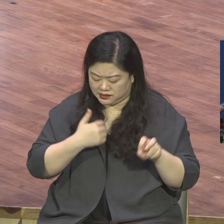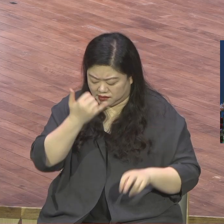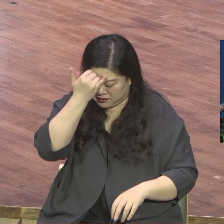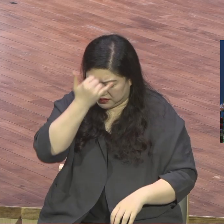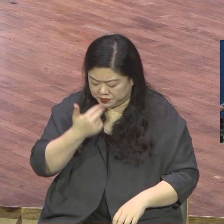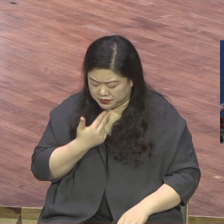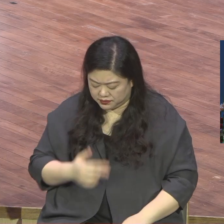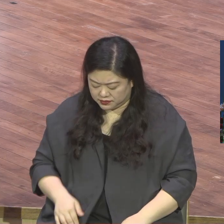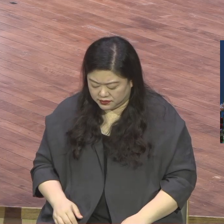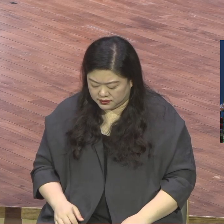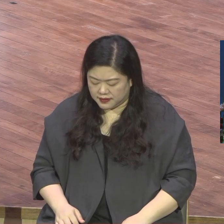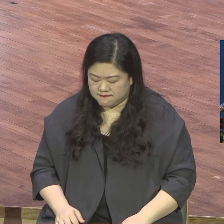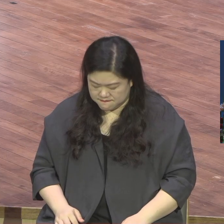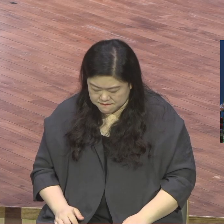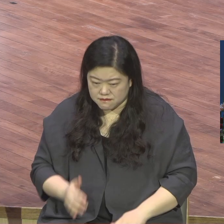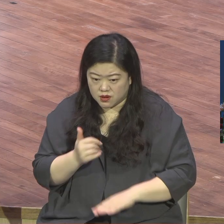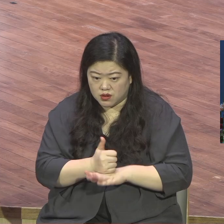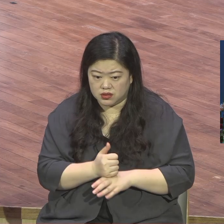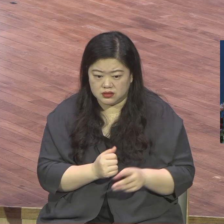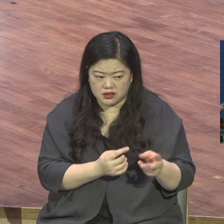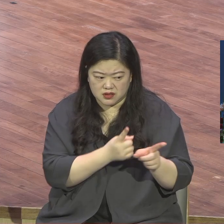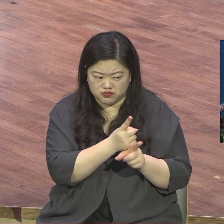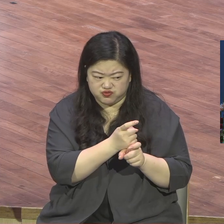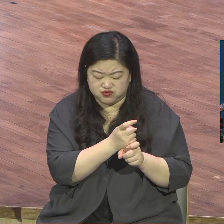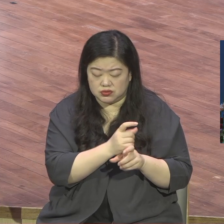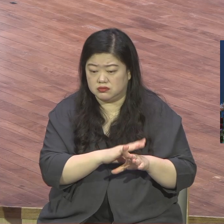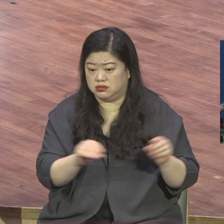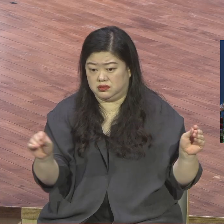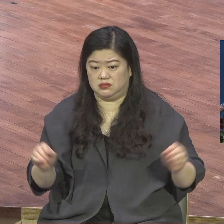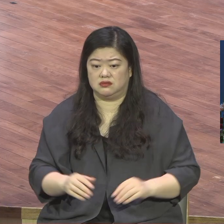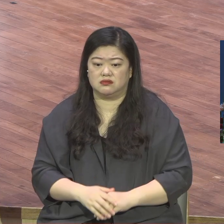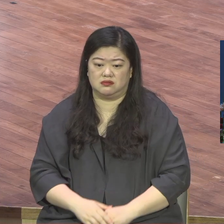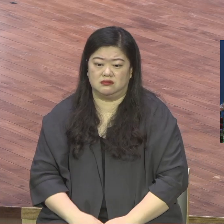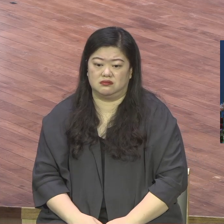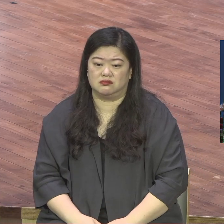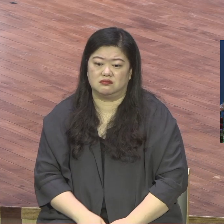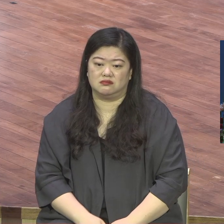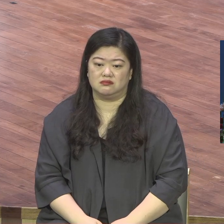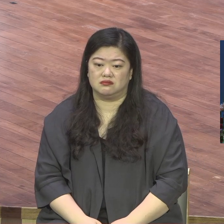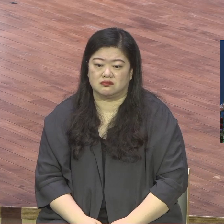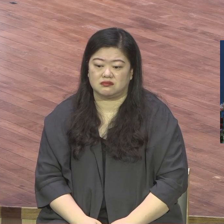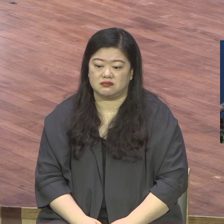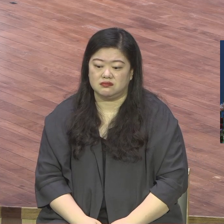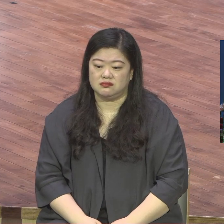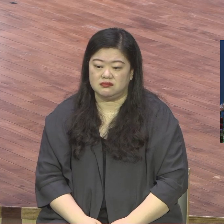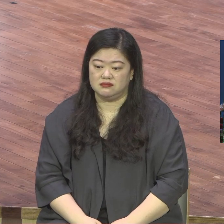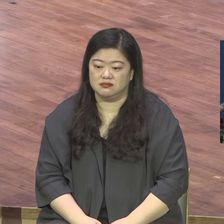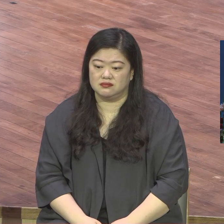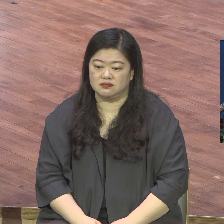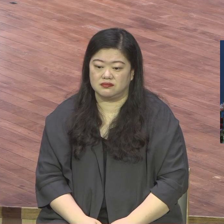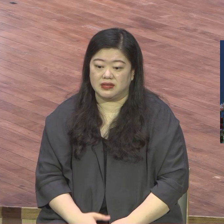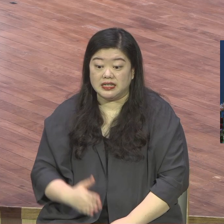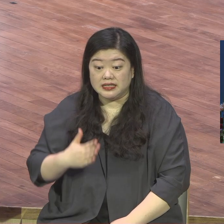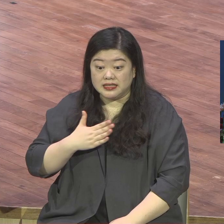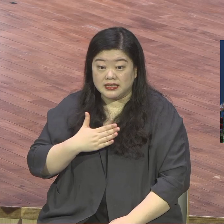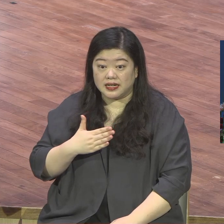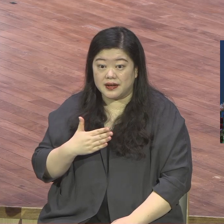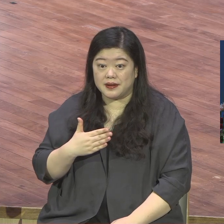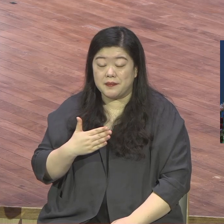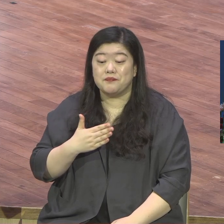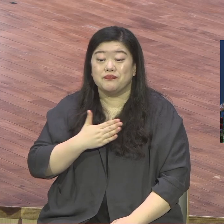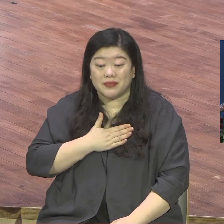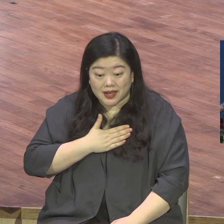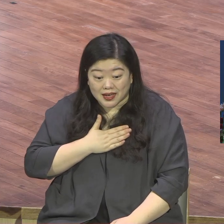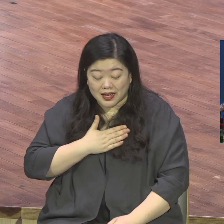그래서 저는 하나님 앞에 목회하기 전에도 단 한 사람도 막 나의 온갖 욕을 다 하는